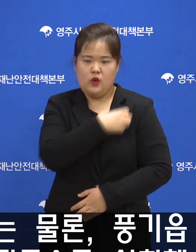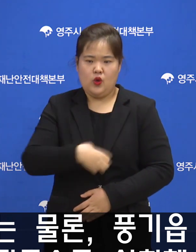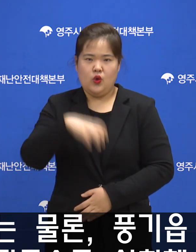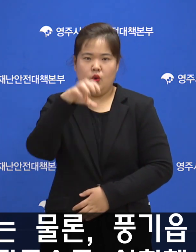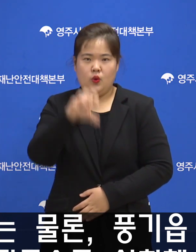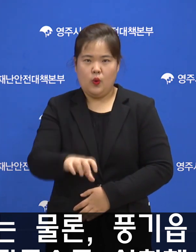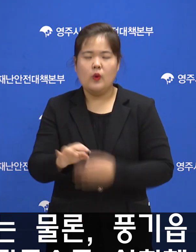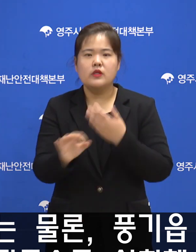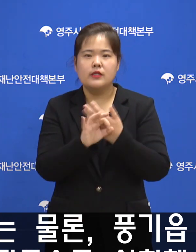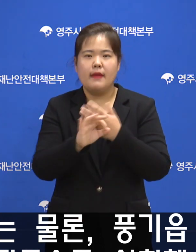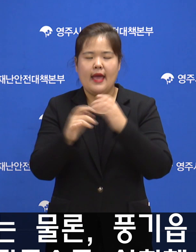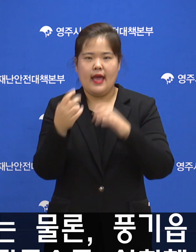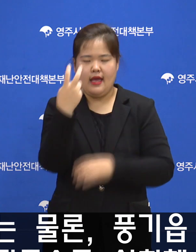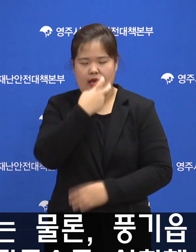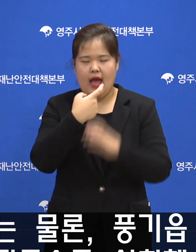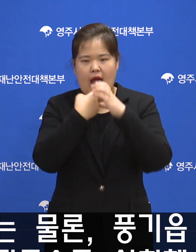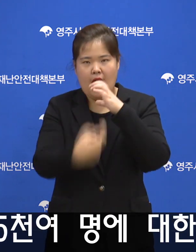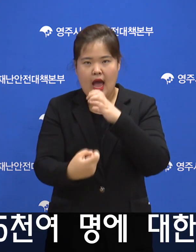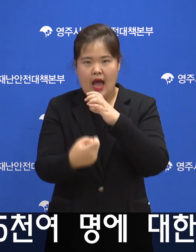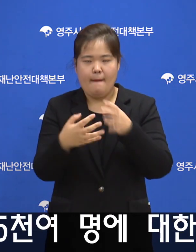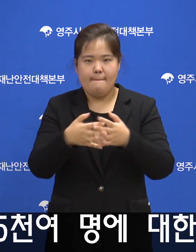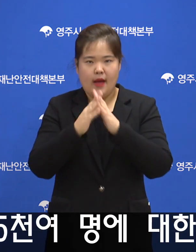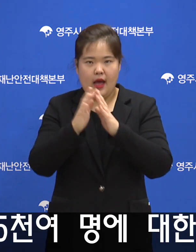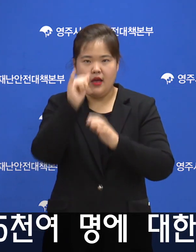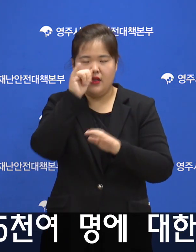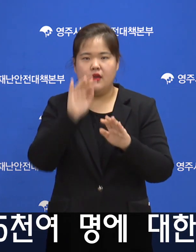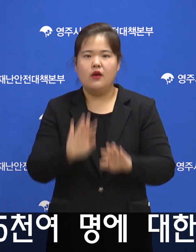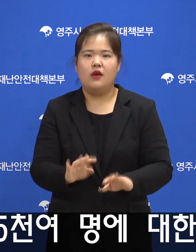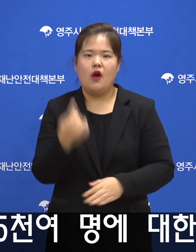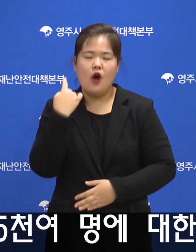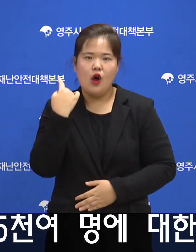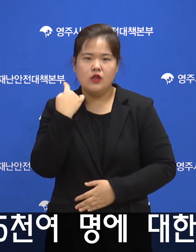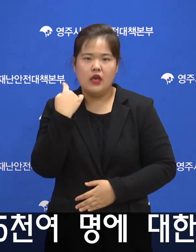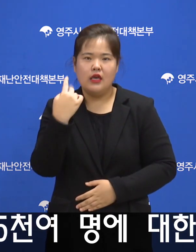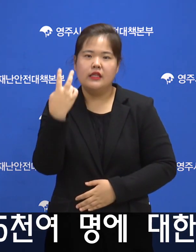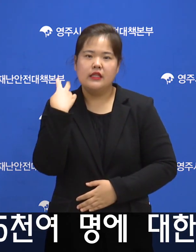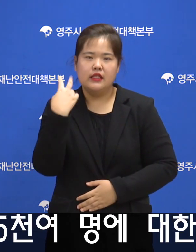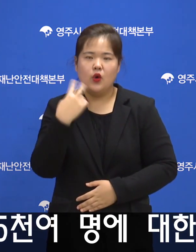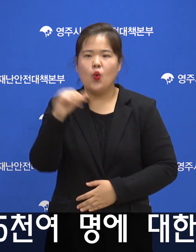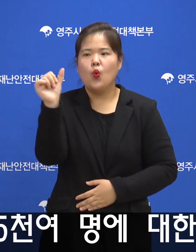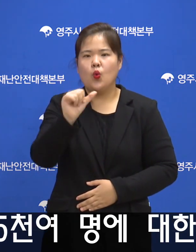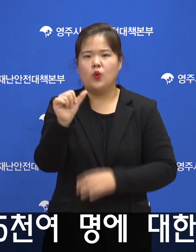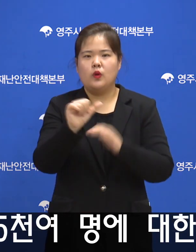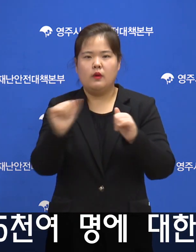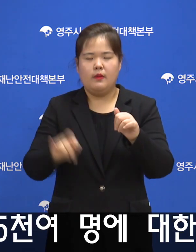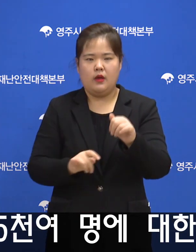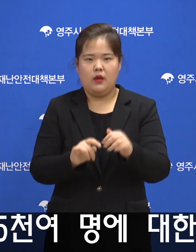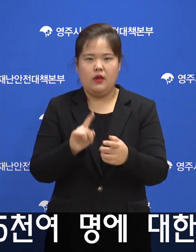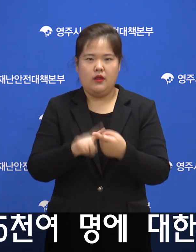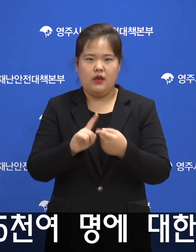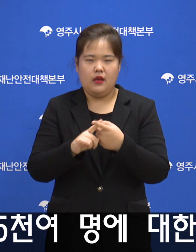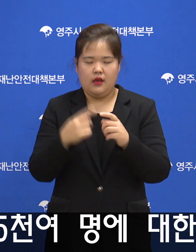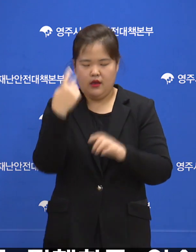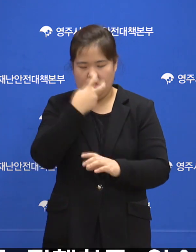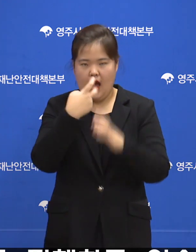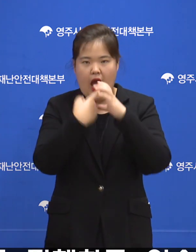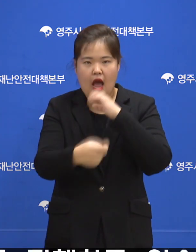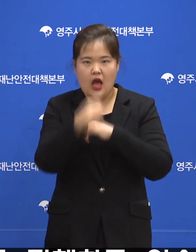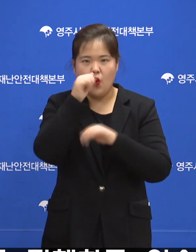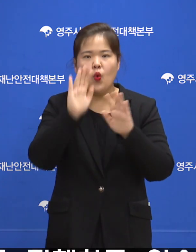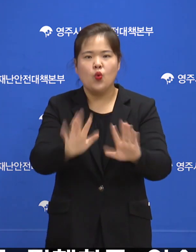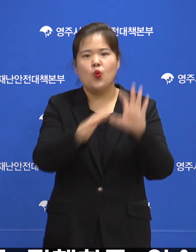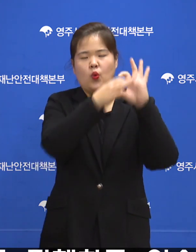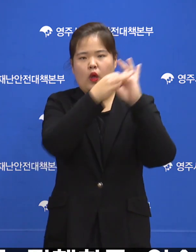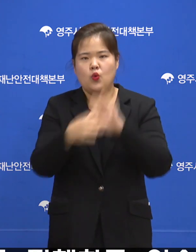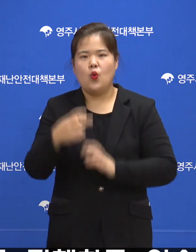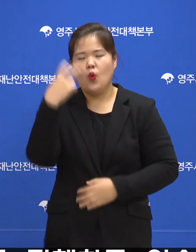임시 선별진료소를 설치해 어제와 그제 이틀간 5천여 명에 대한 검사를 실시하였고 오늘도